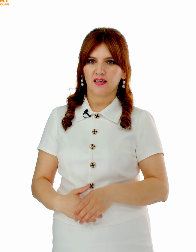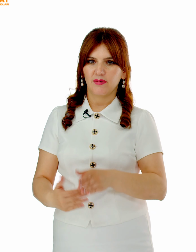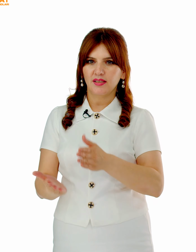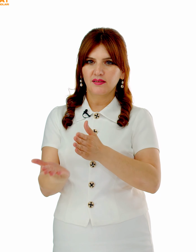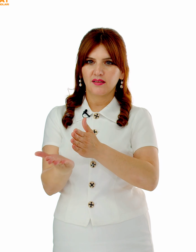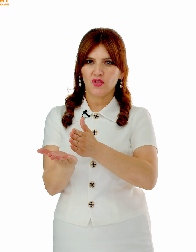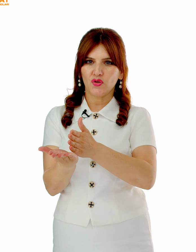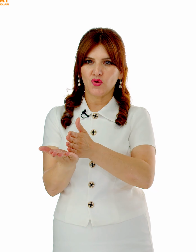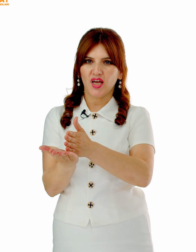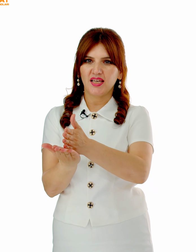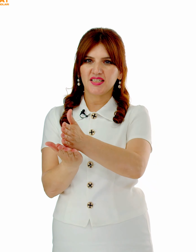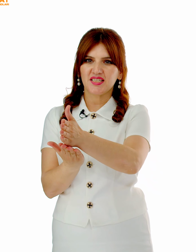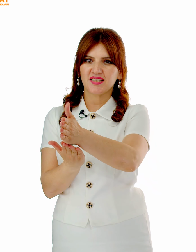Qaytaraman. Yo'nalish.